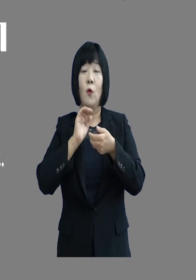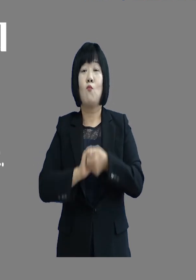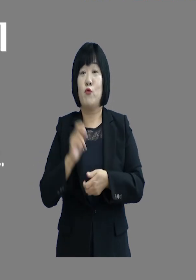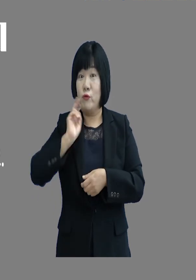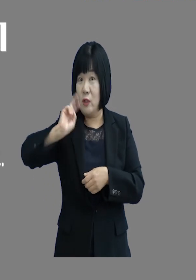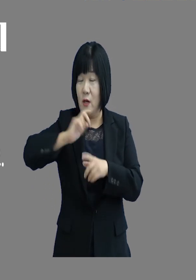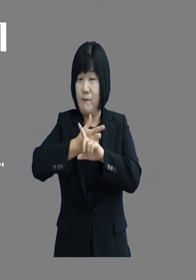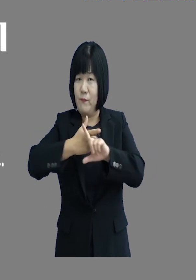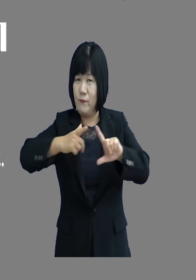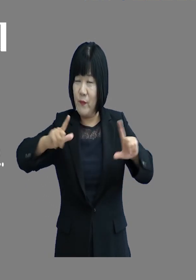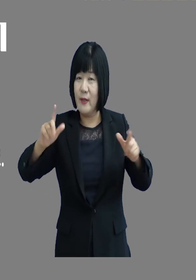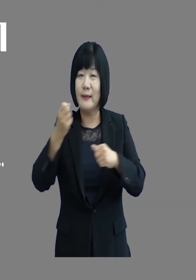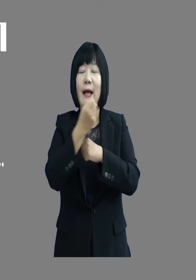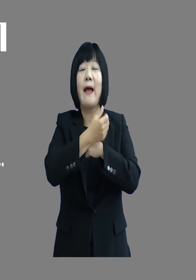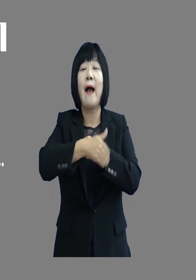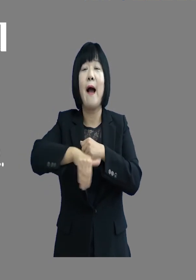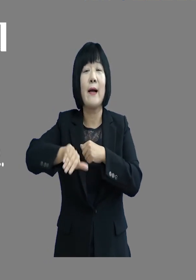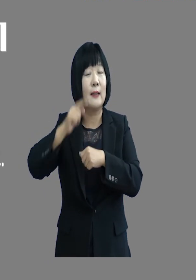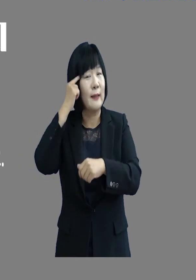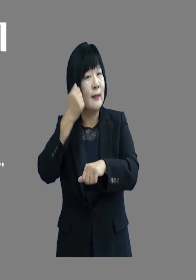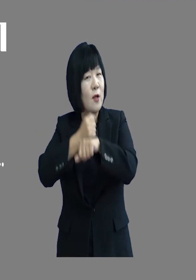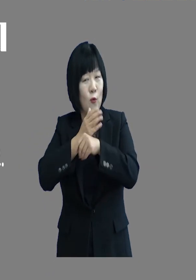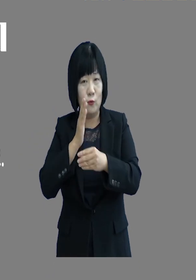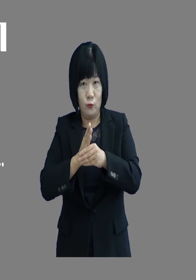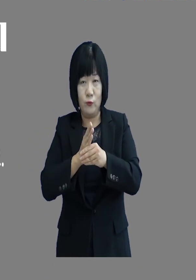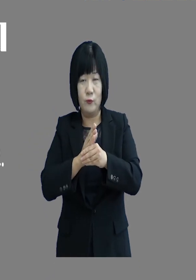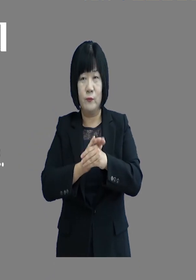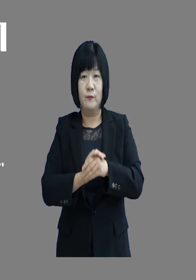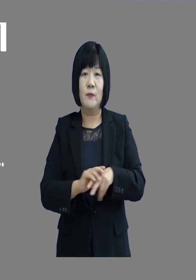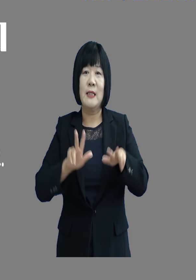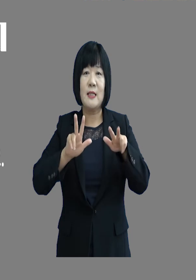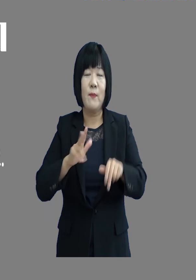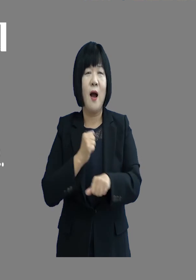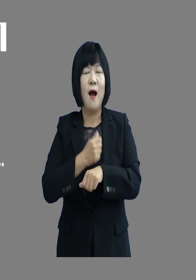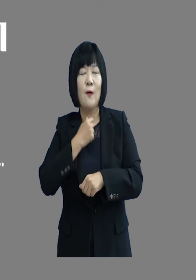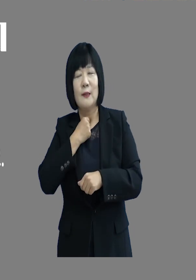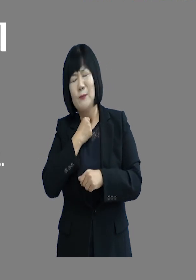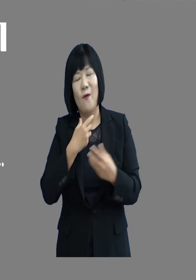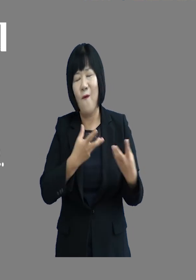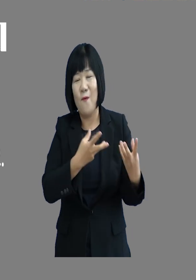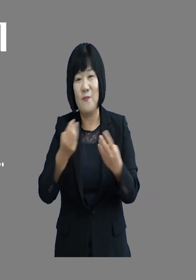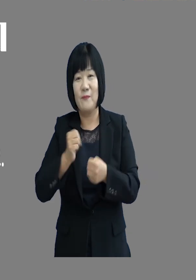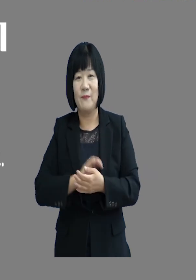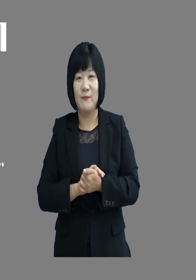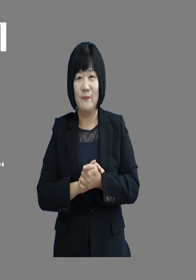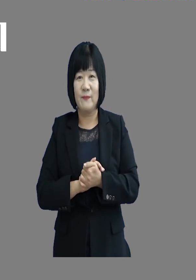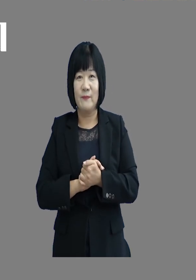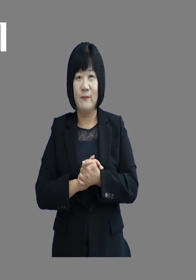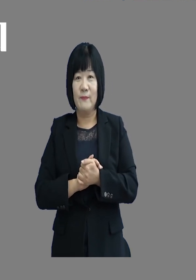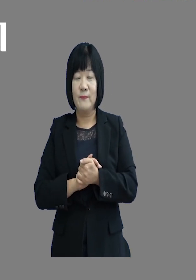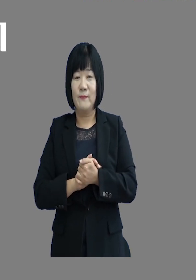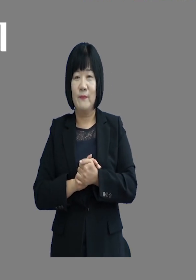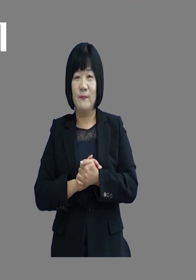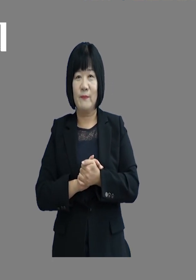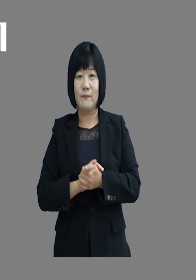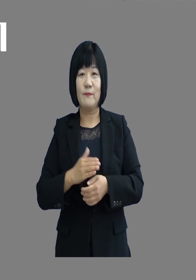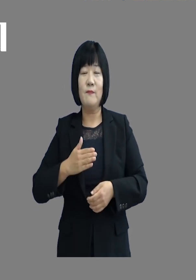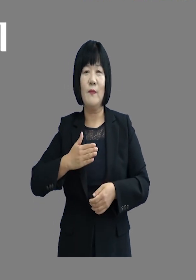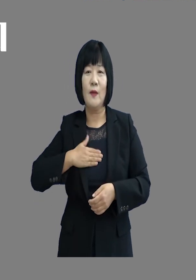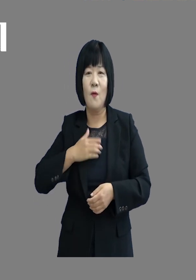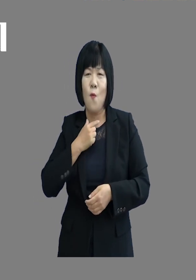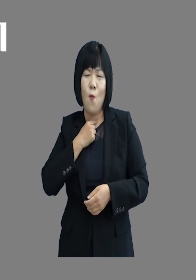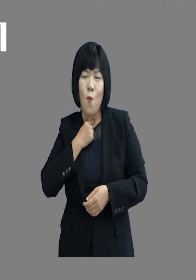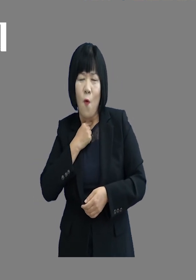수어 콘텐츠를 개발하고 있는데요. 아직도 하고 싶은 게 너무 많습니다. 네, 저는 원하는 것